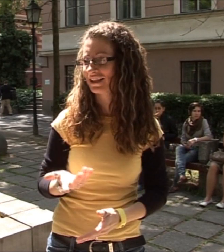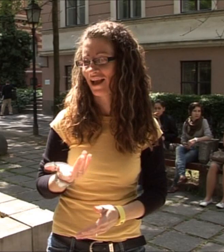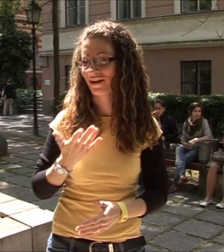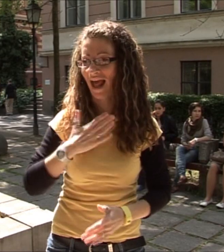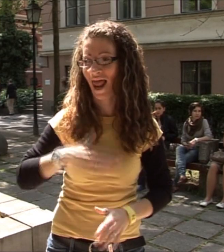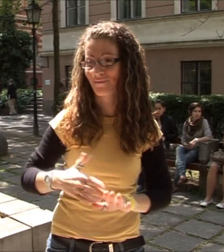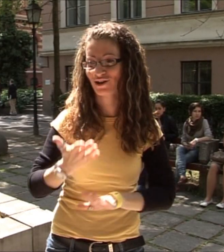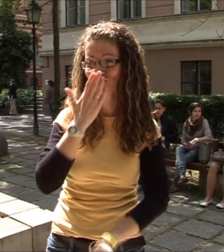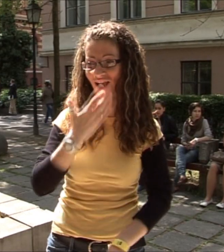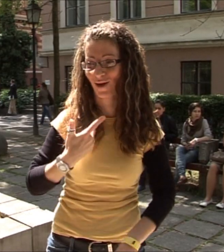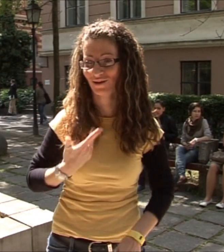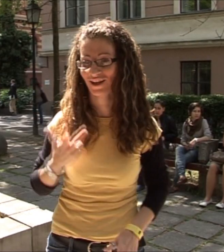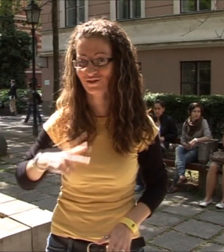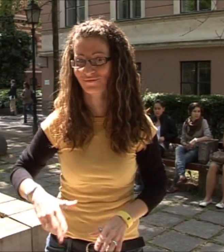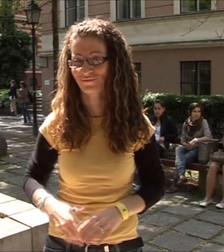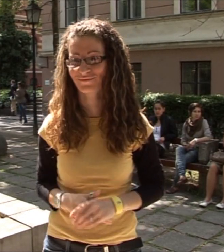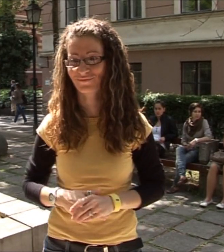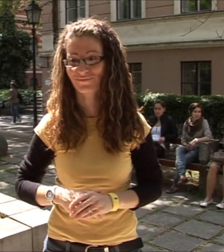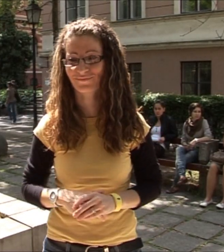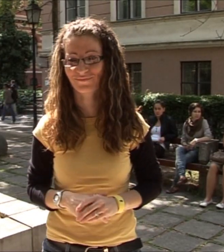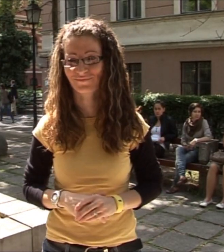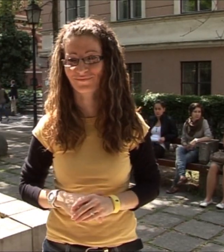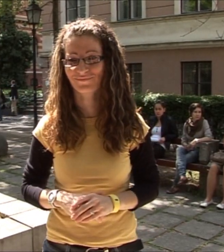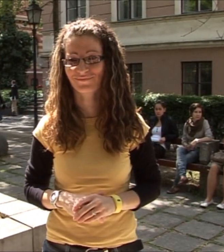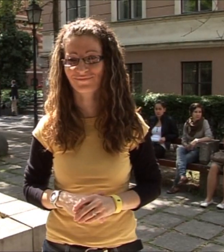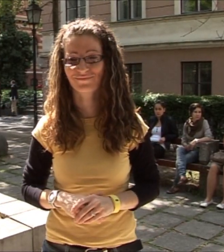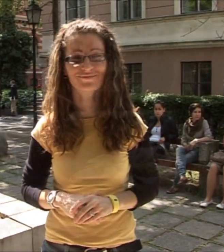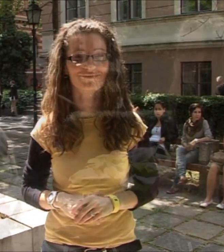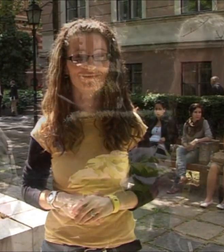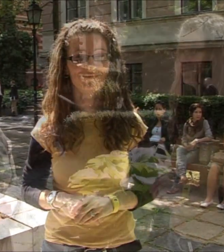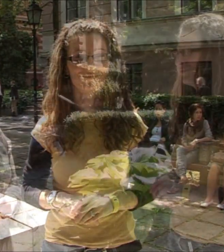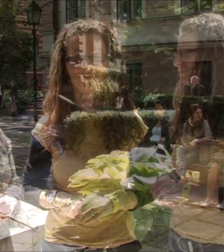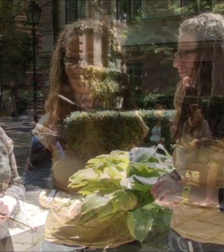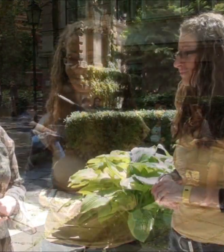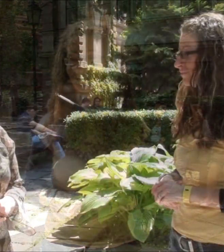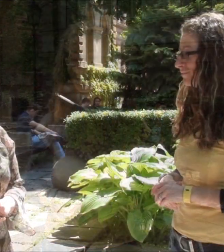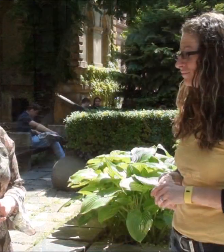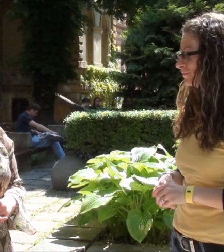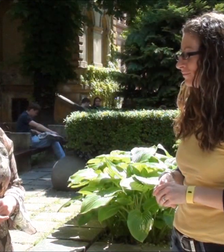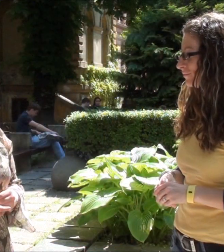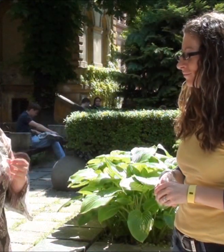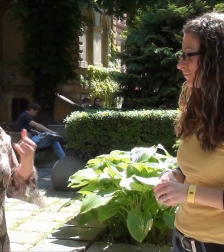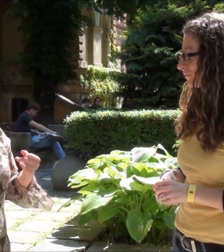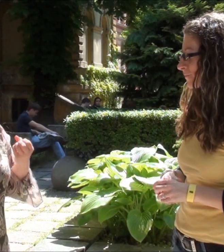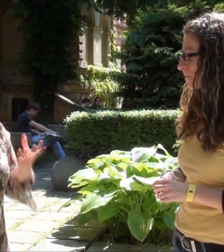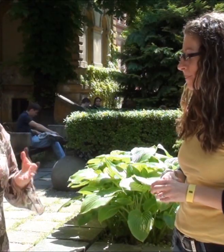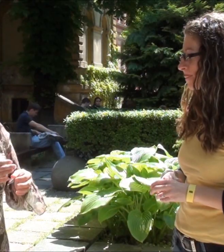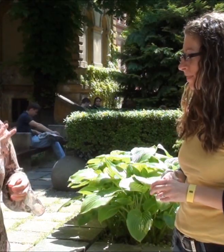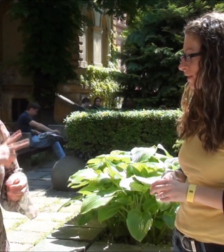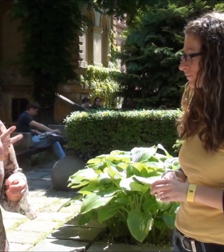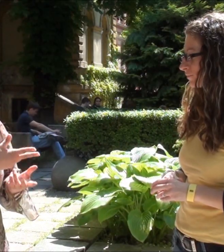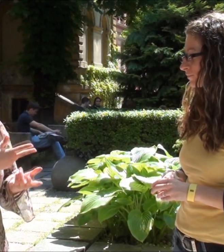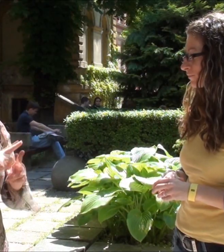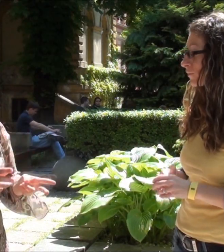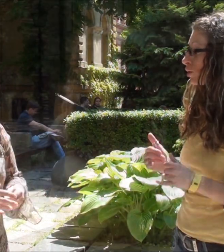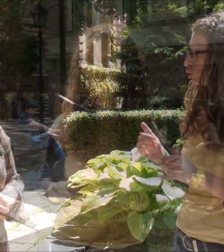sóvettem már nagyon kellemesen csalodtom higö vagy most